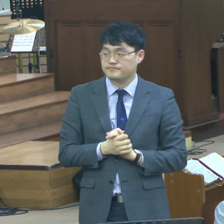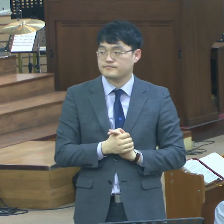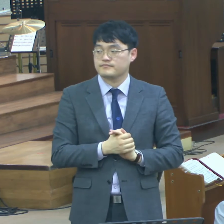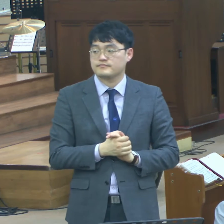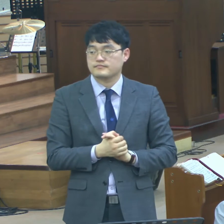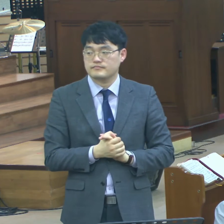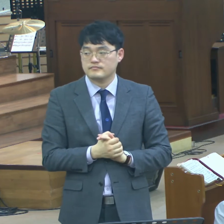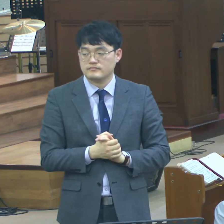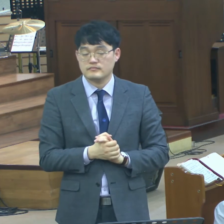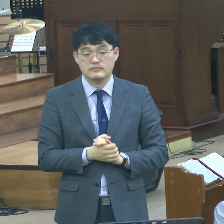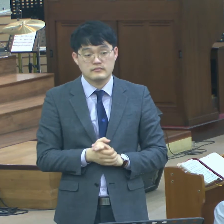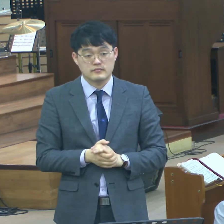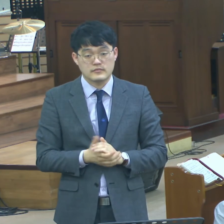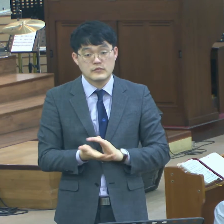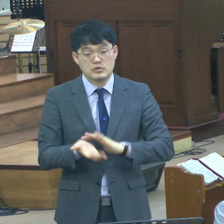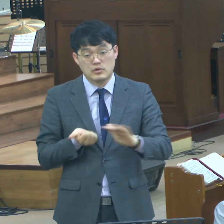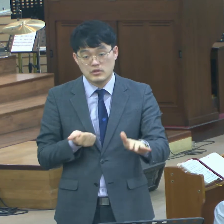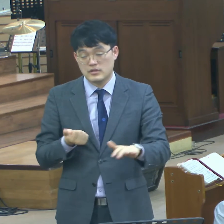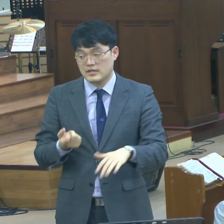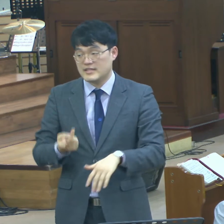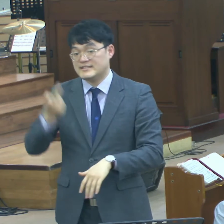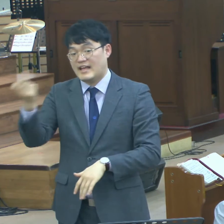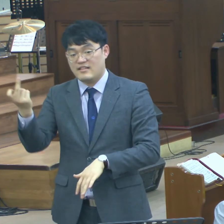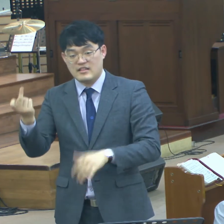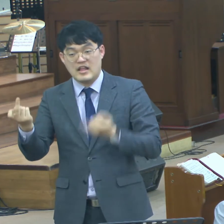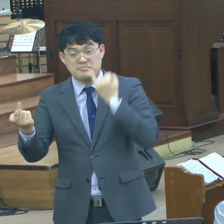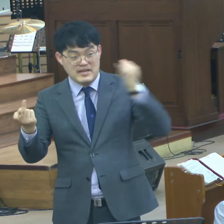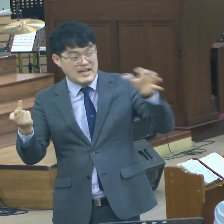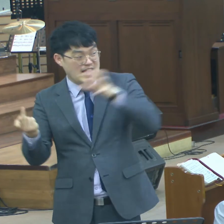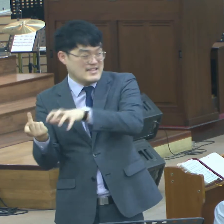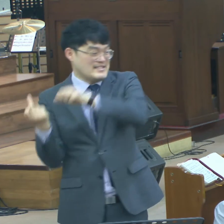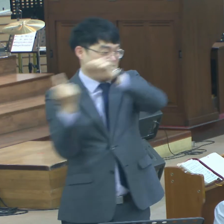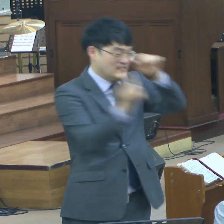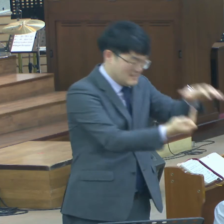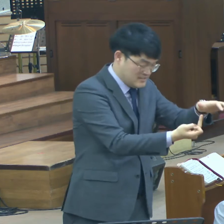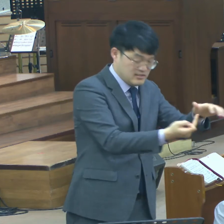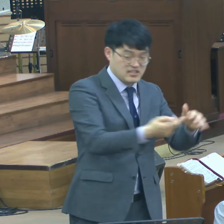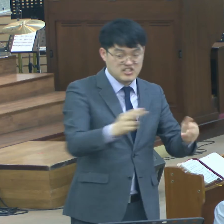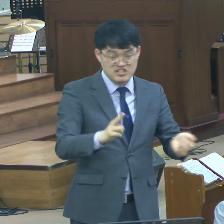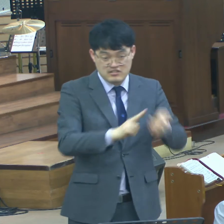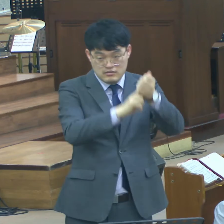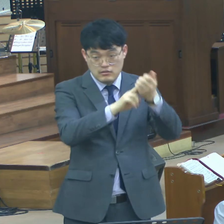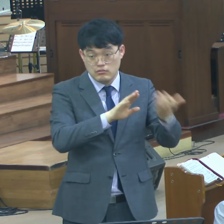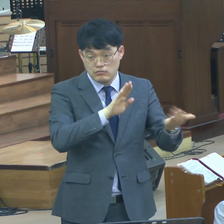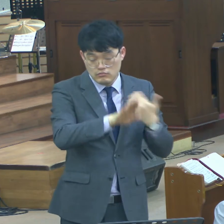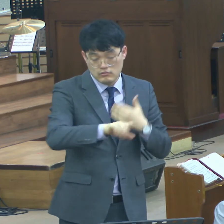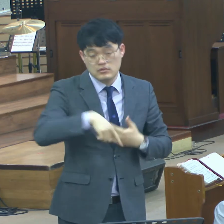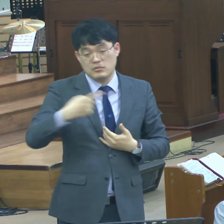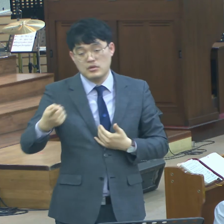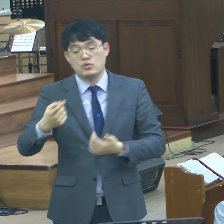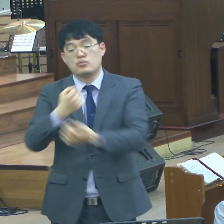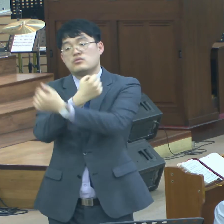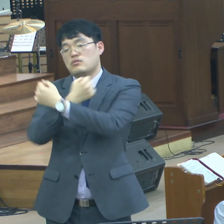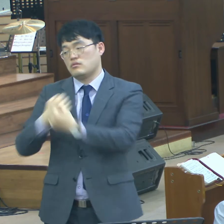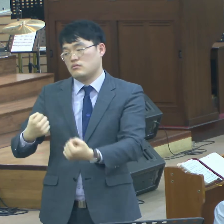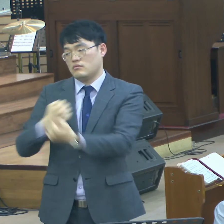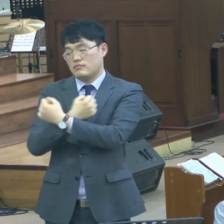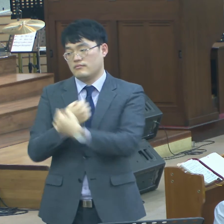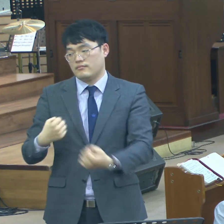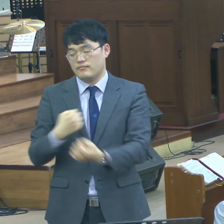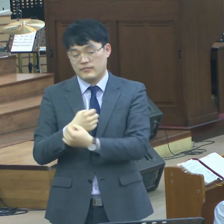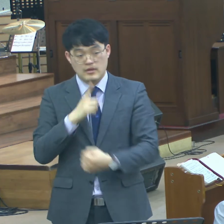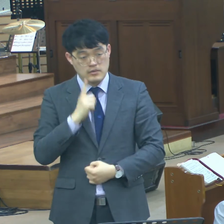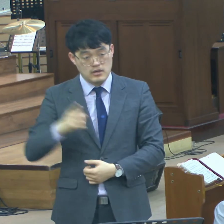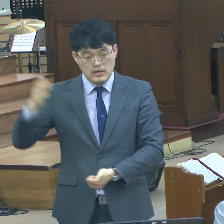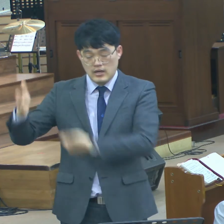앞부분에서는 산이 들려 바다에 던져지는 믿음의 기도의 기적을 말씀하시고 뒷부분은 용서를 꺼내시죠.